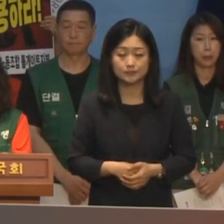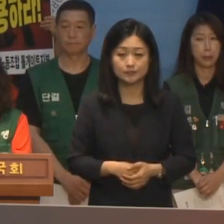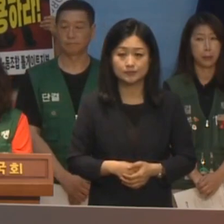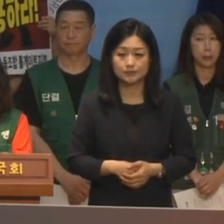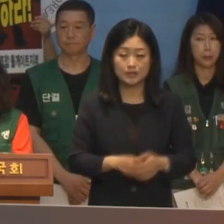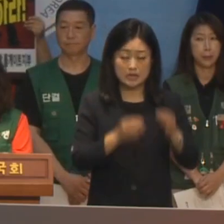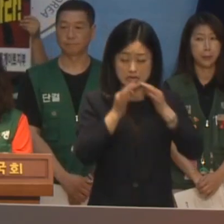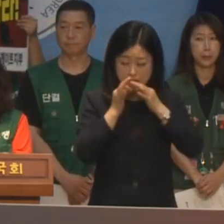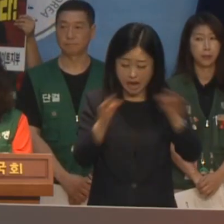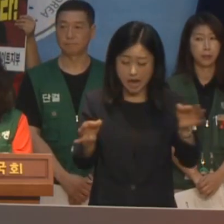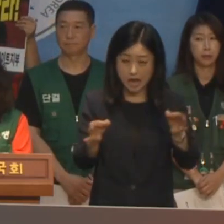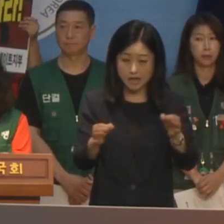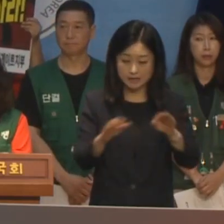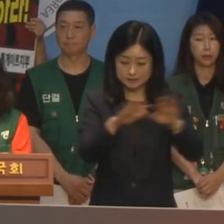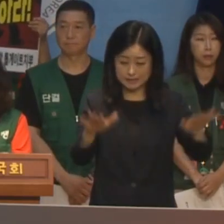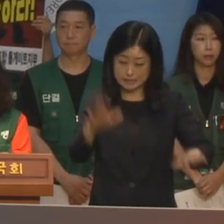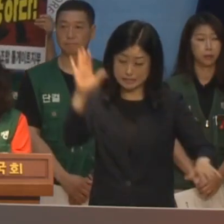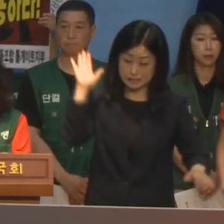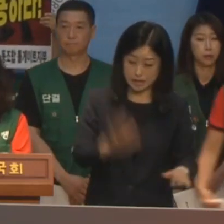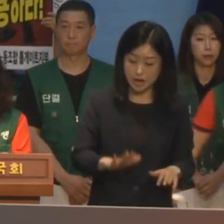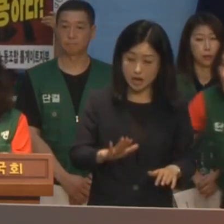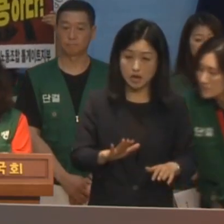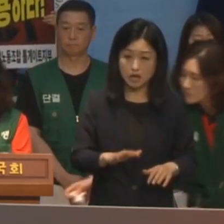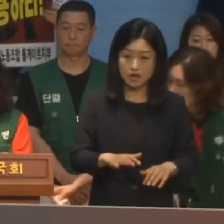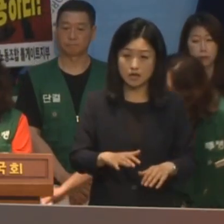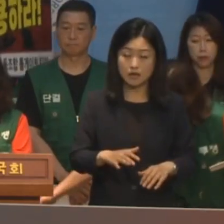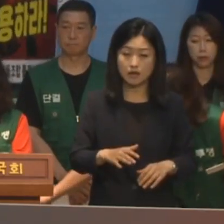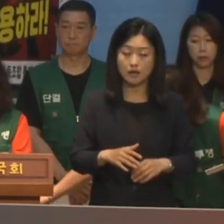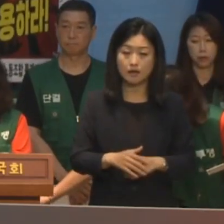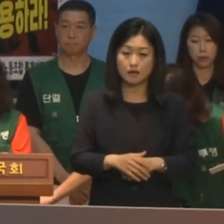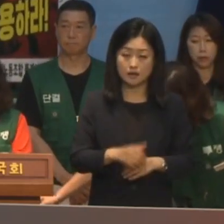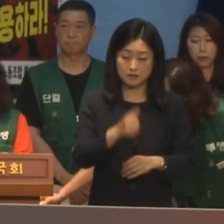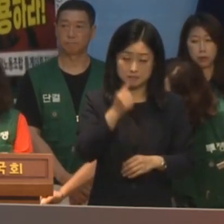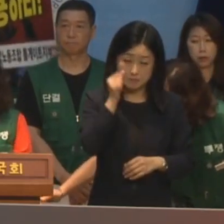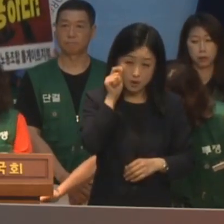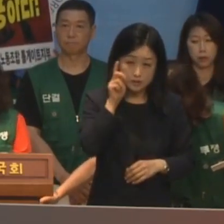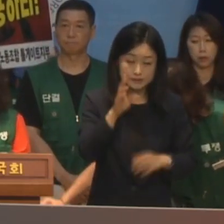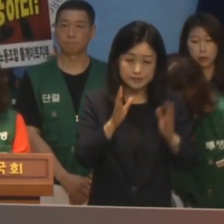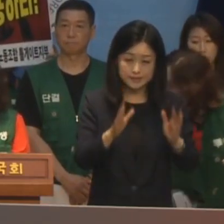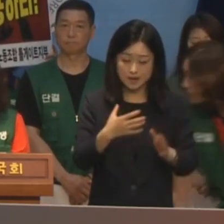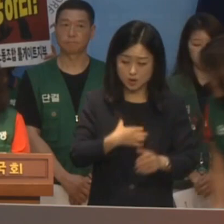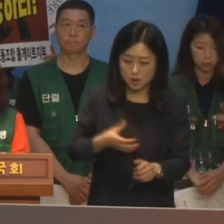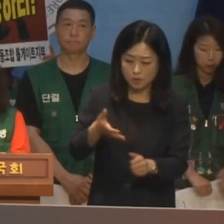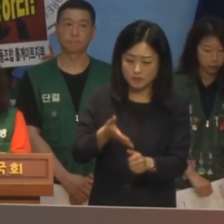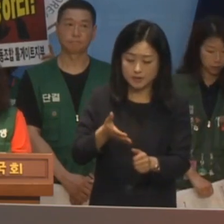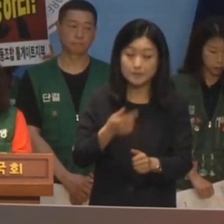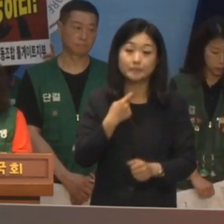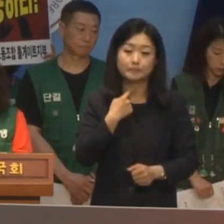고함을 지르며 책상을 치며 위협적인 분위기로 며칠 동안 시달리기도 했고